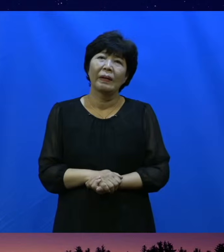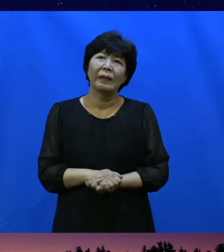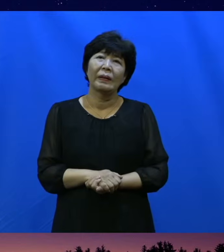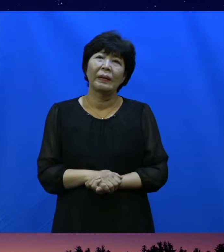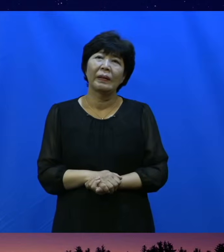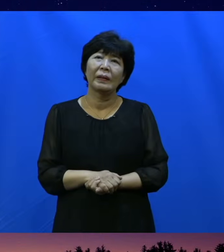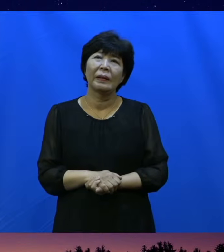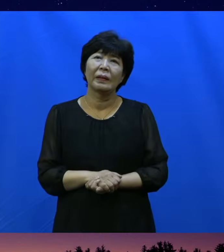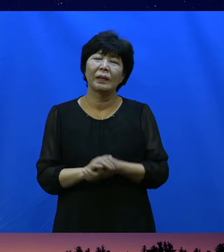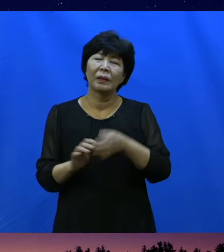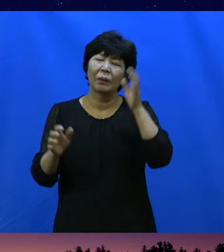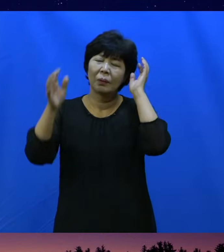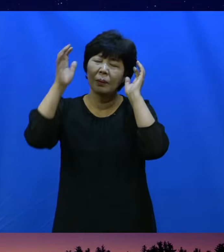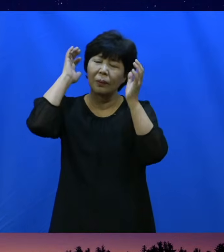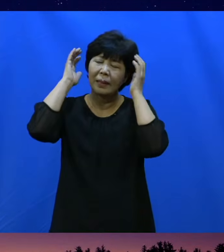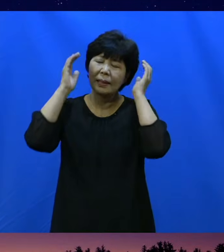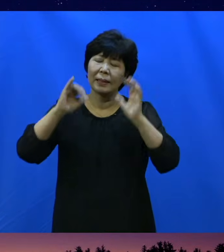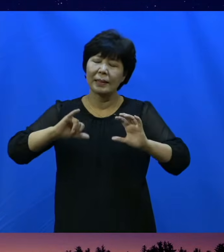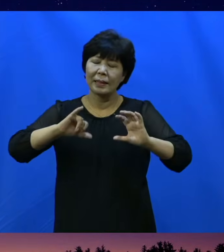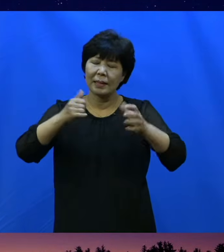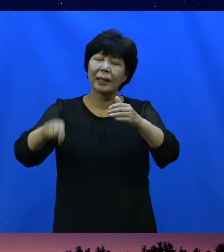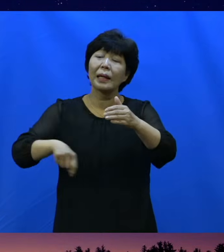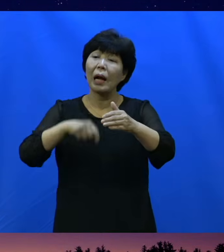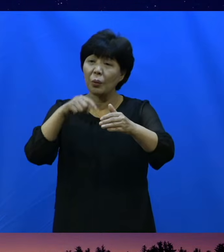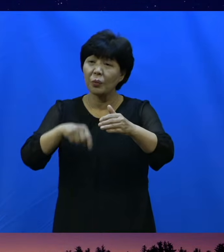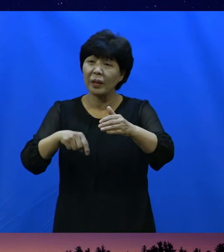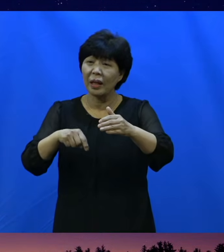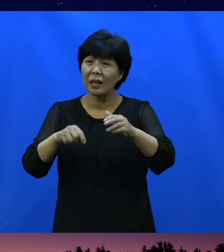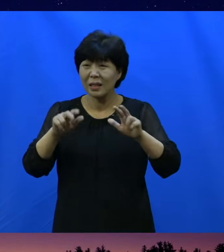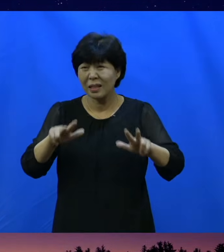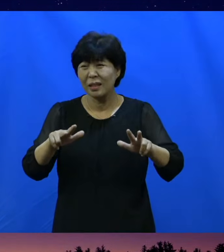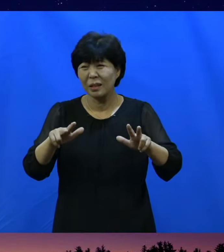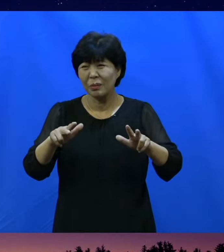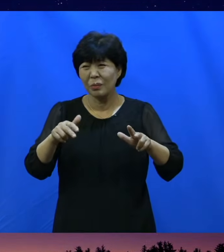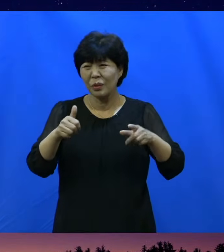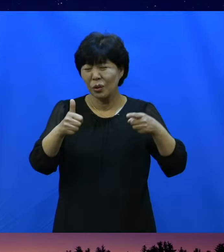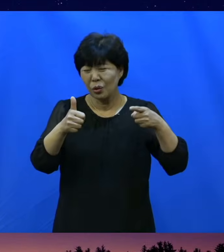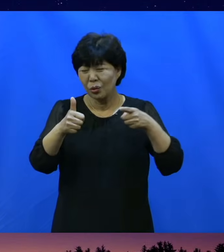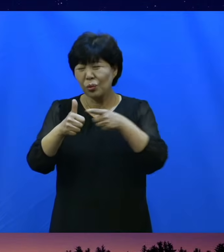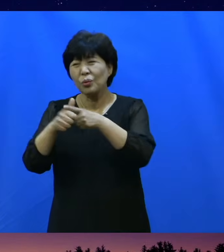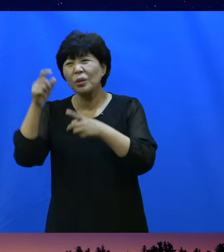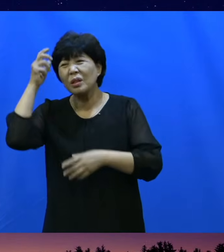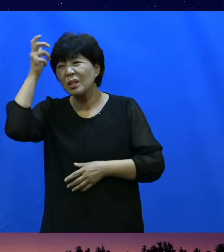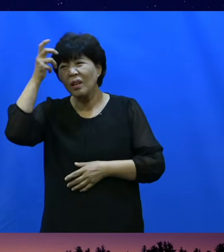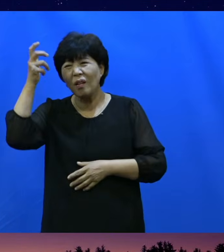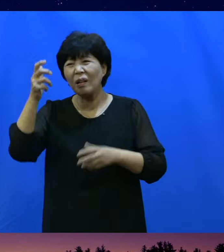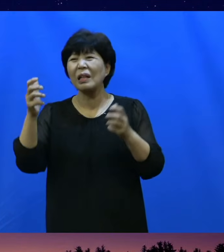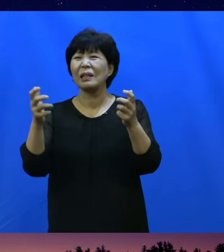여러분, 오늘날 이 세상 가운데 가득한 이 죽이는 영, 살인의 영,